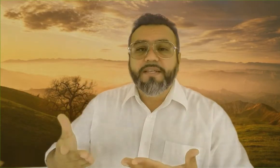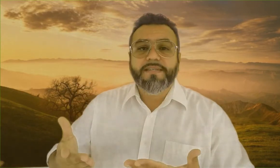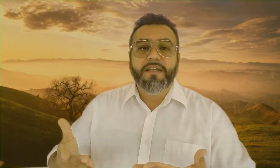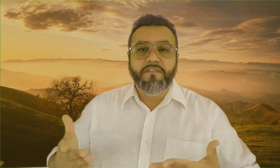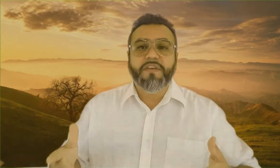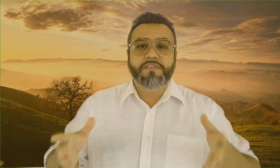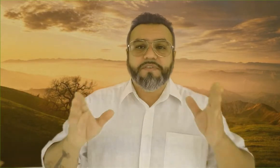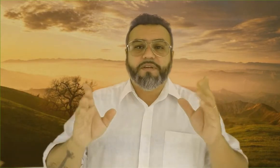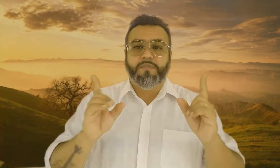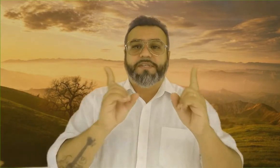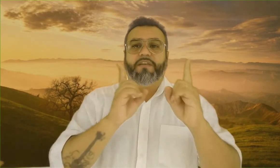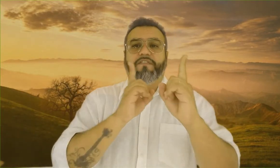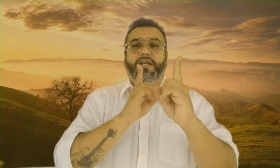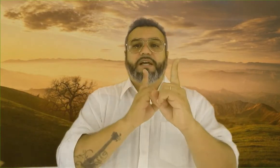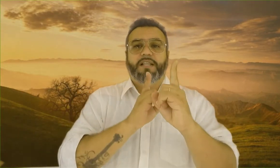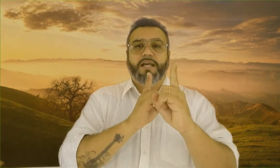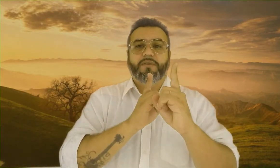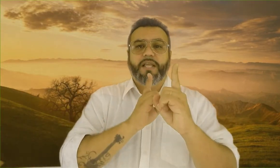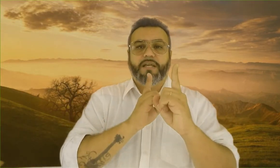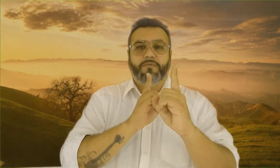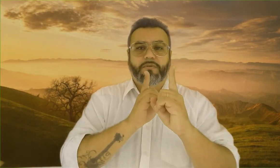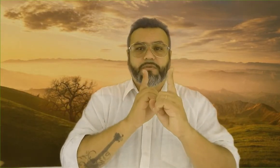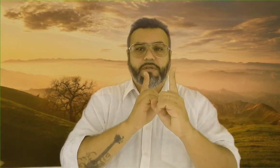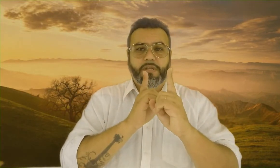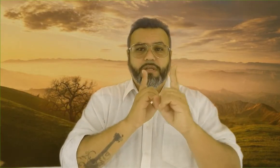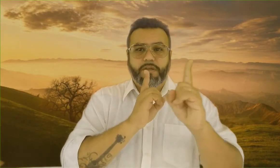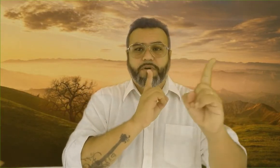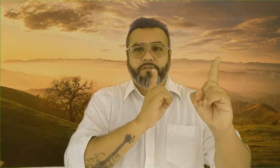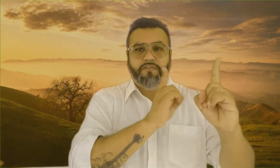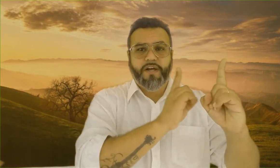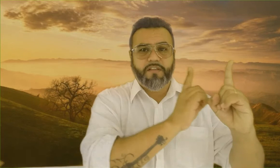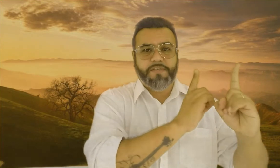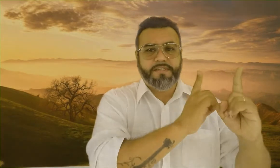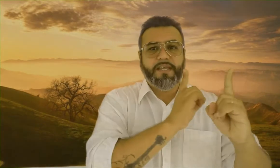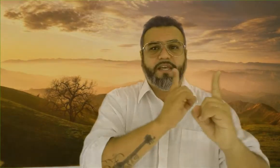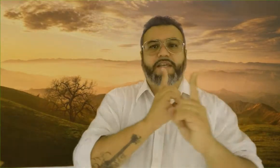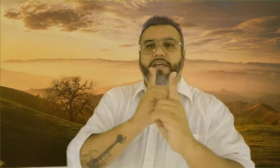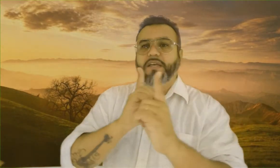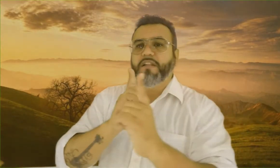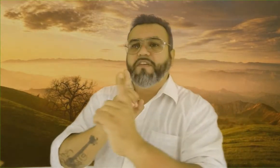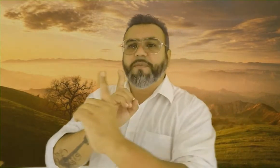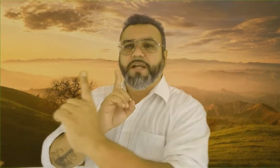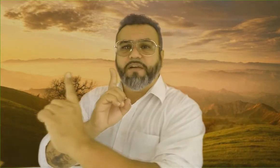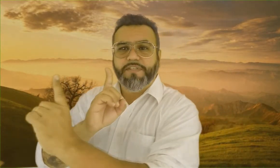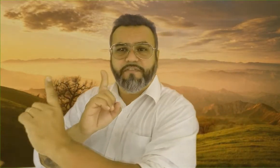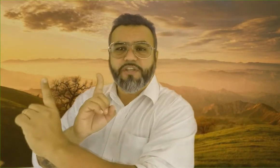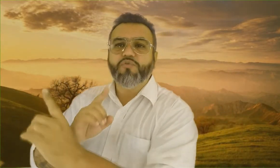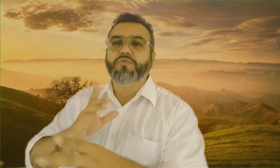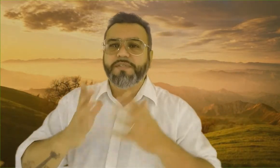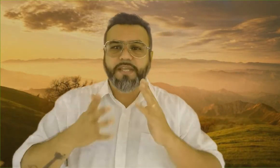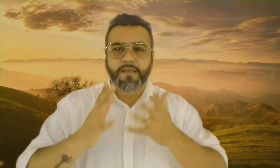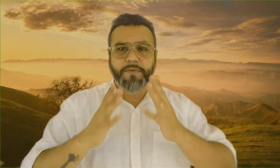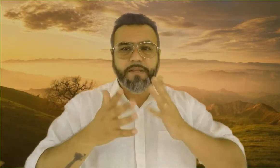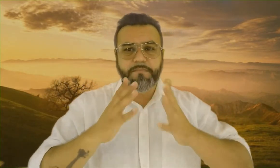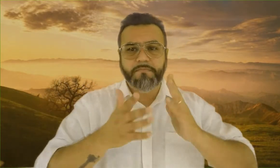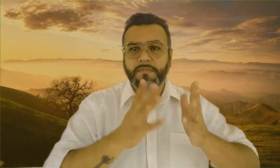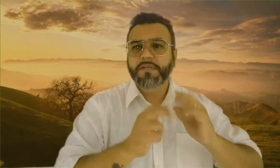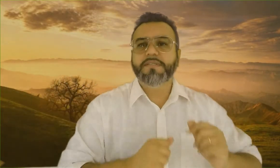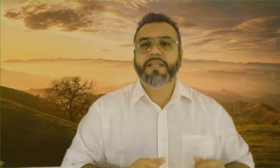conversa e vê se você consegue ficar lado a lado. Enquanto fala, você segue. Ele vem para cá, você vem junto, sempre